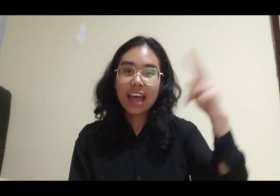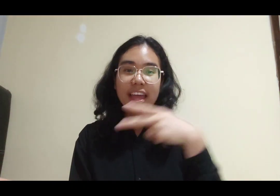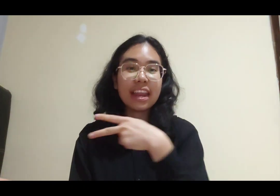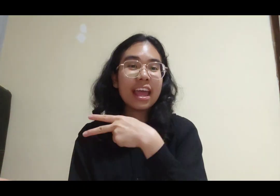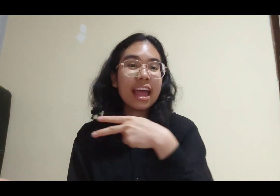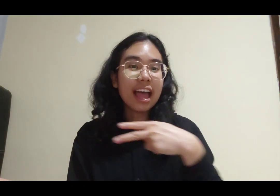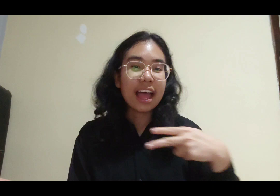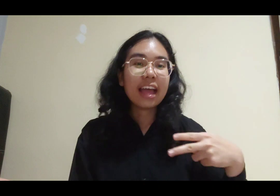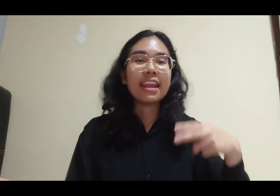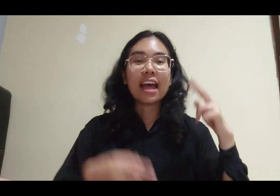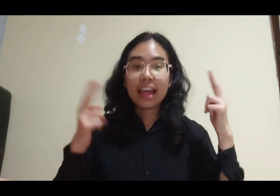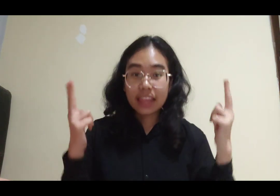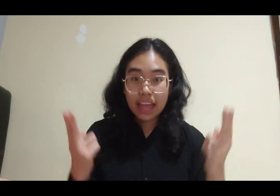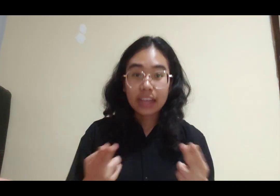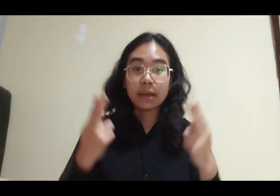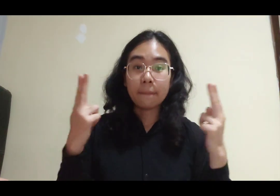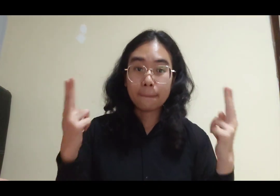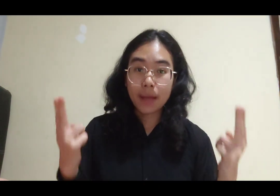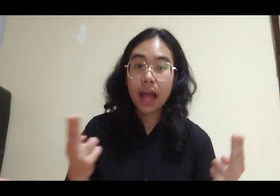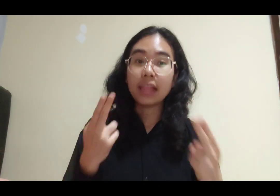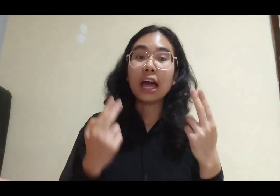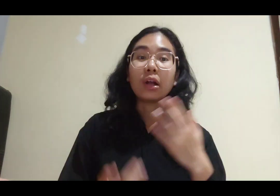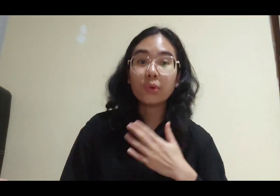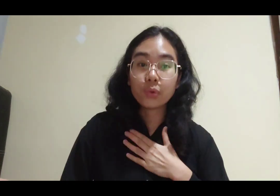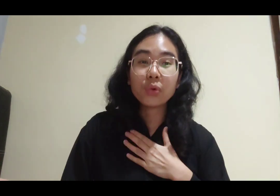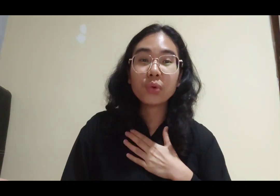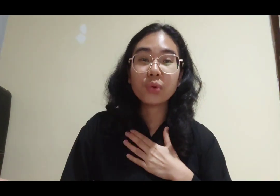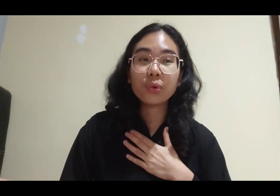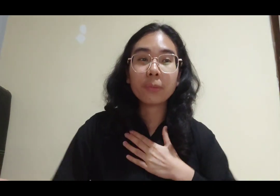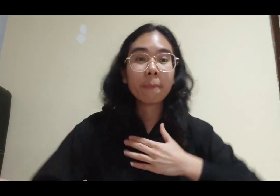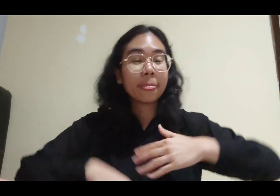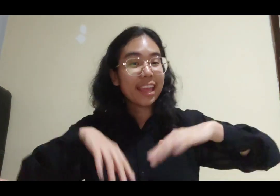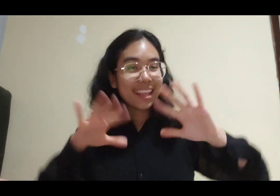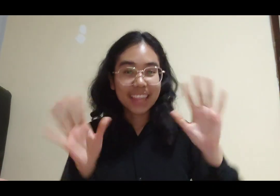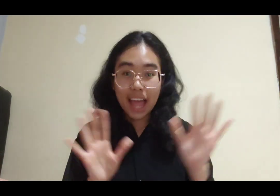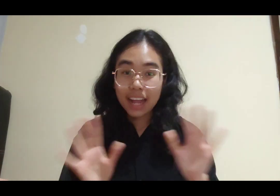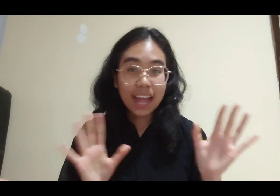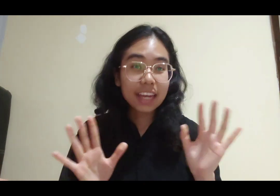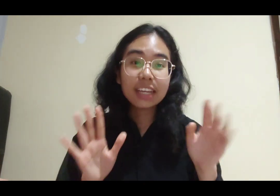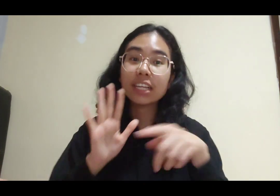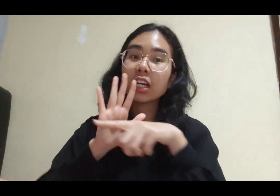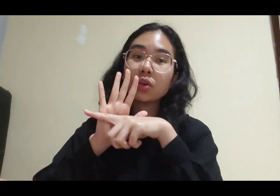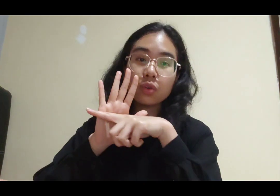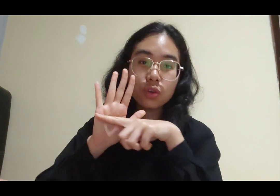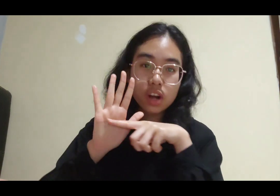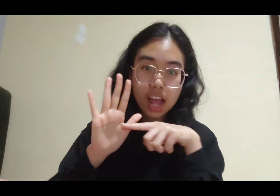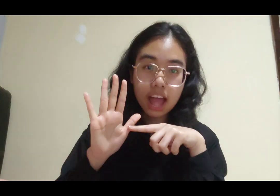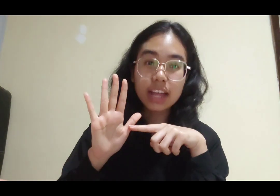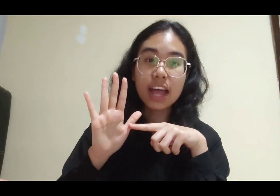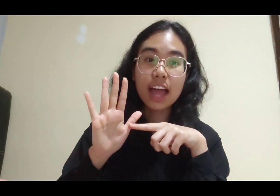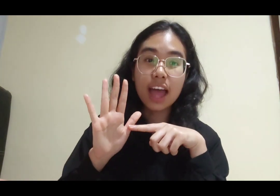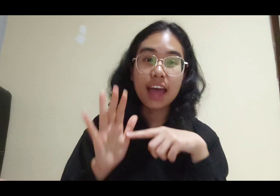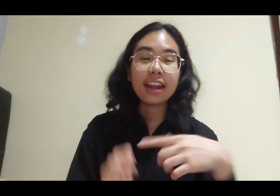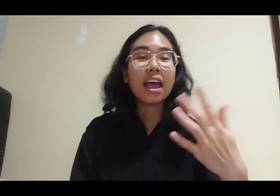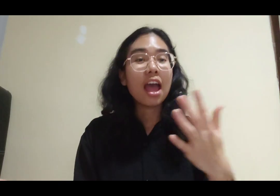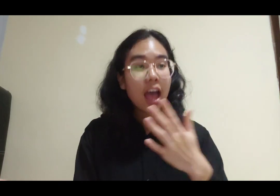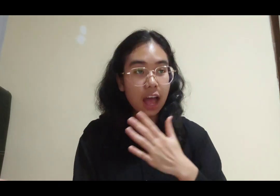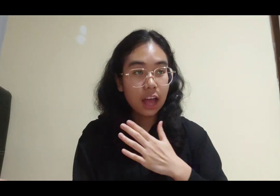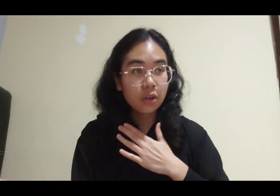Tuhan adalah gembalaku, takkan kekurangan